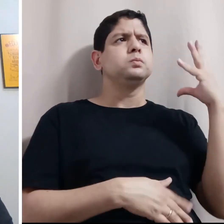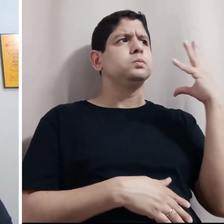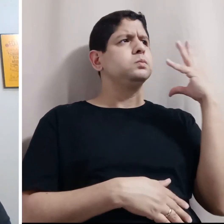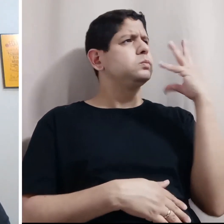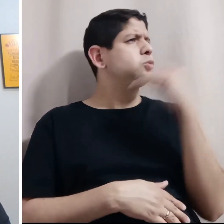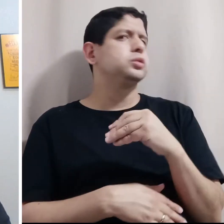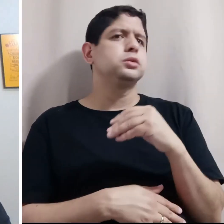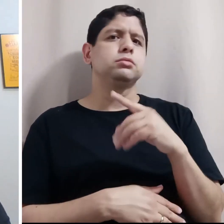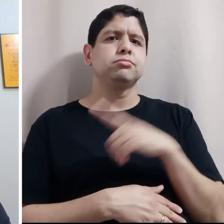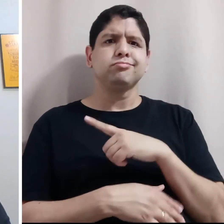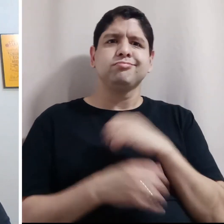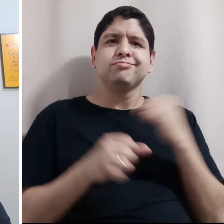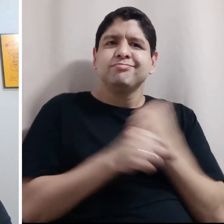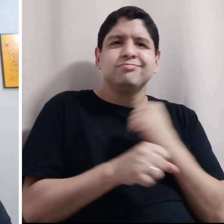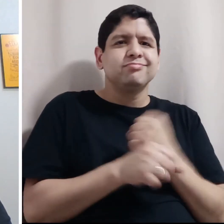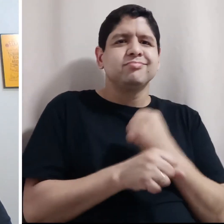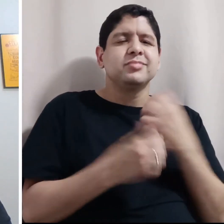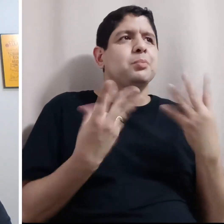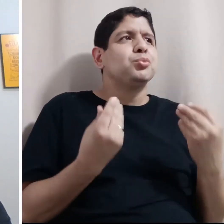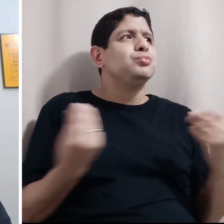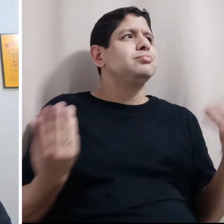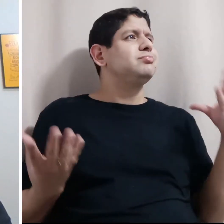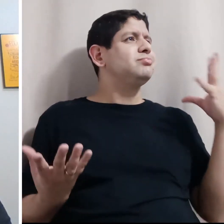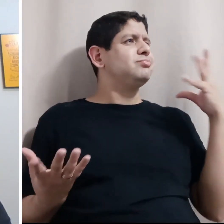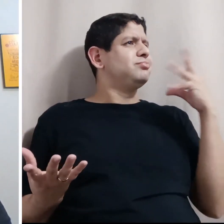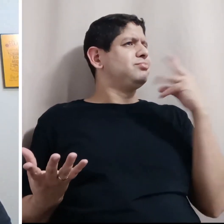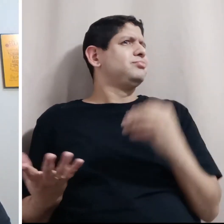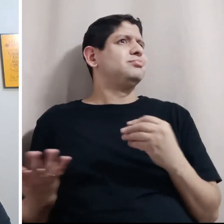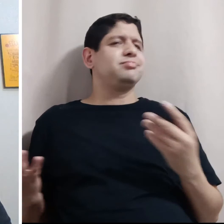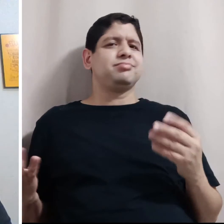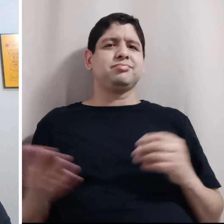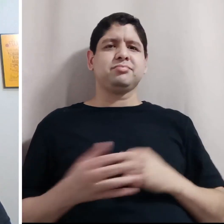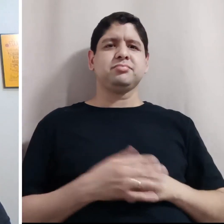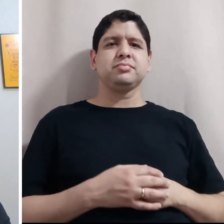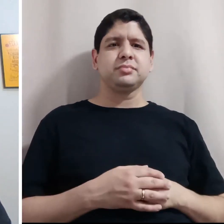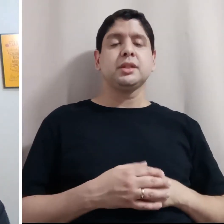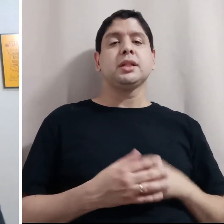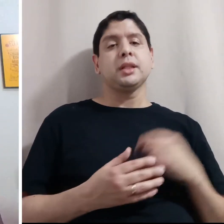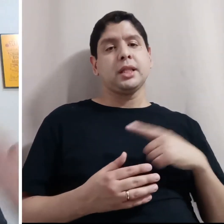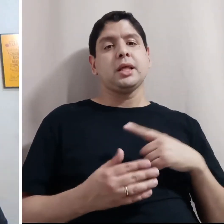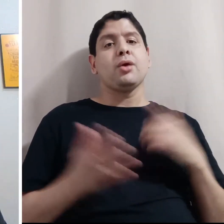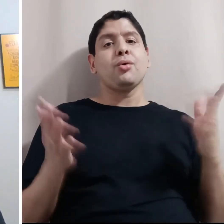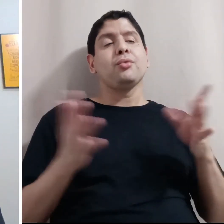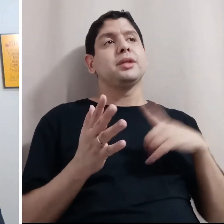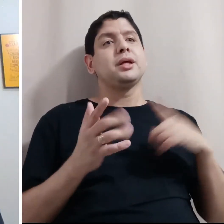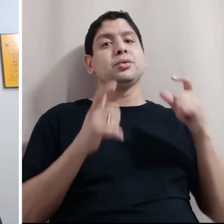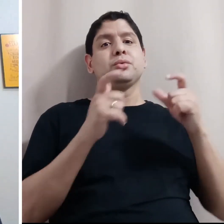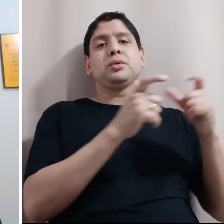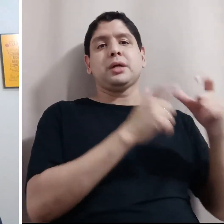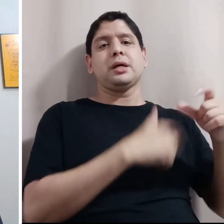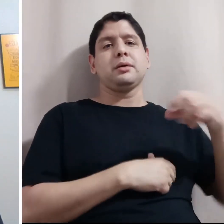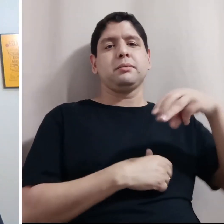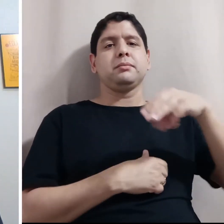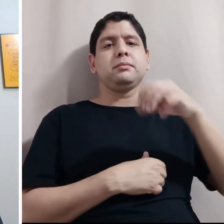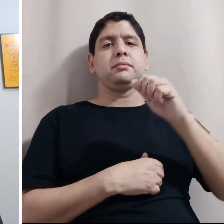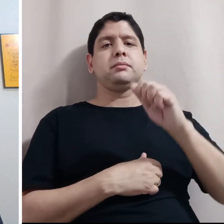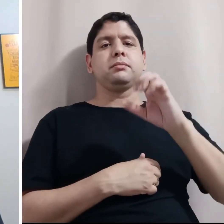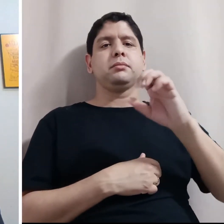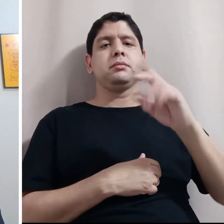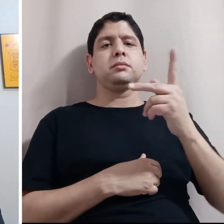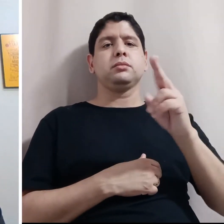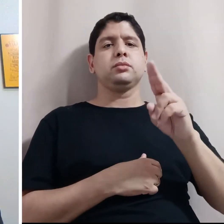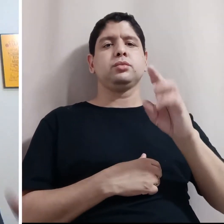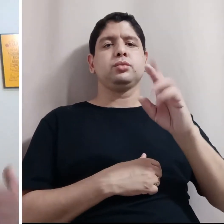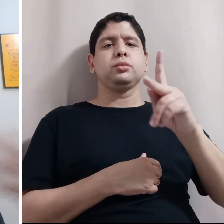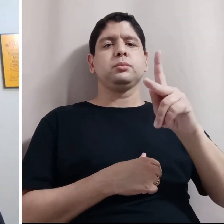eleição há alguns anos, como uma das maravilhas do mundo moderno. A gente hoje só tem as ruínas, né, de Machu